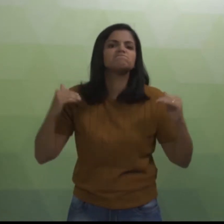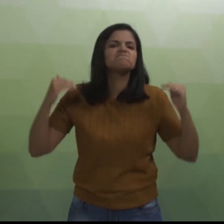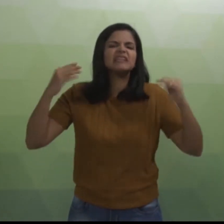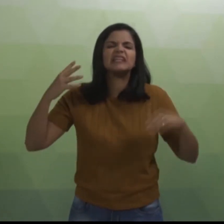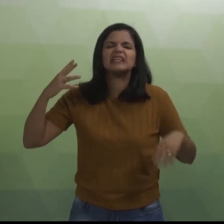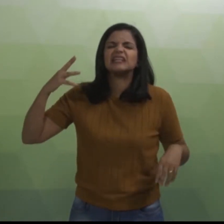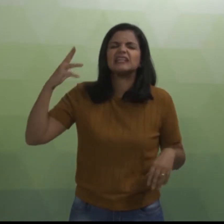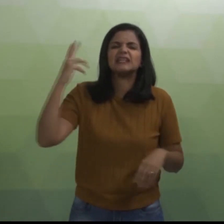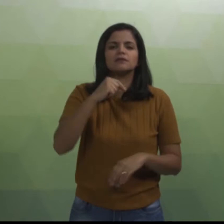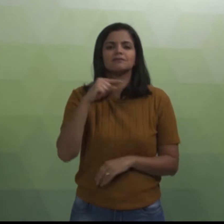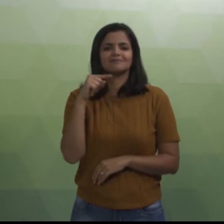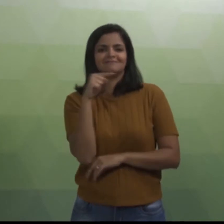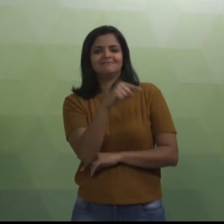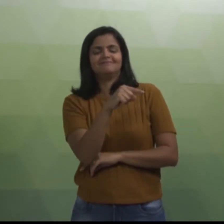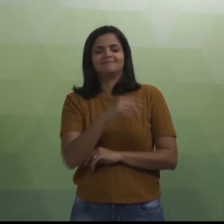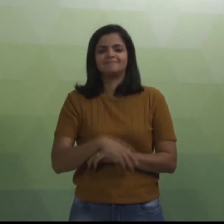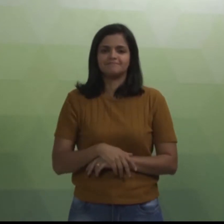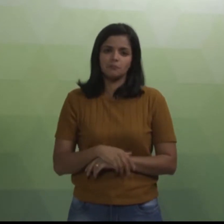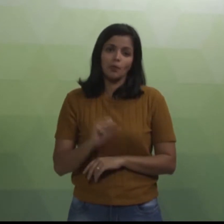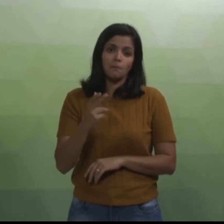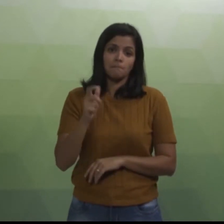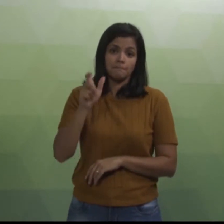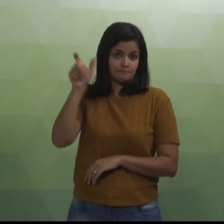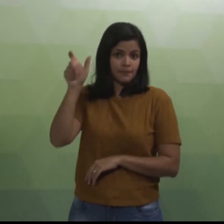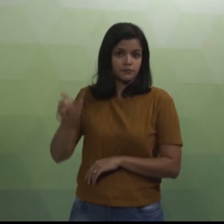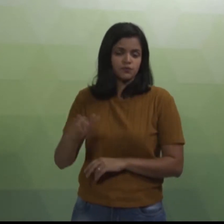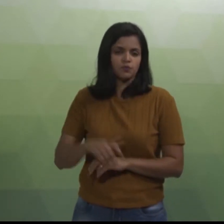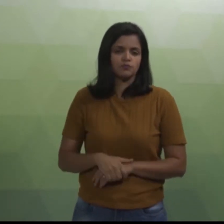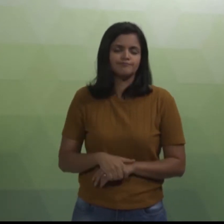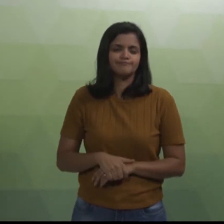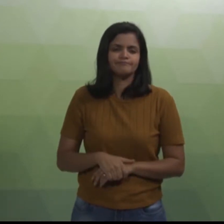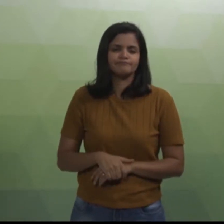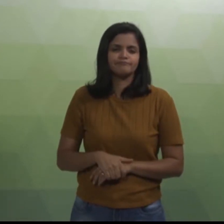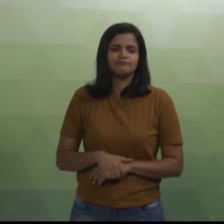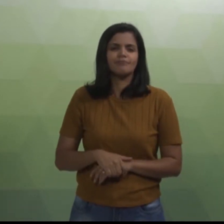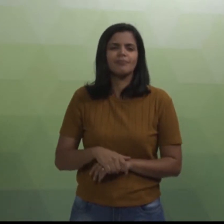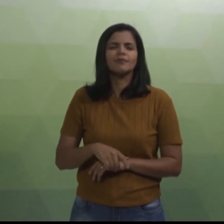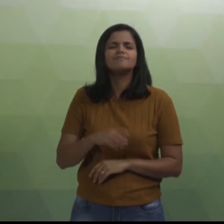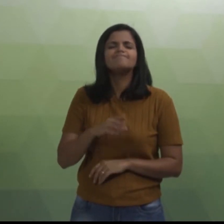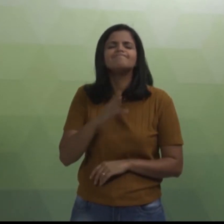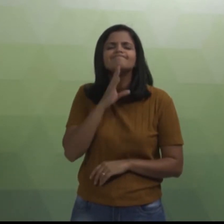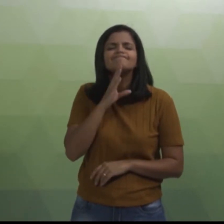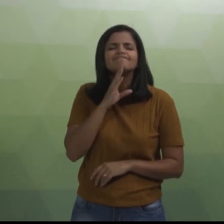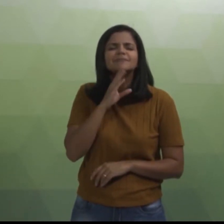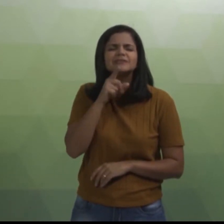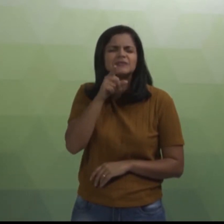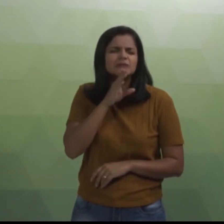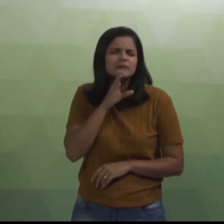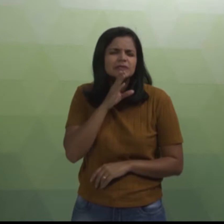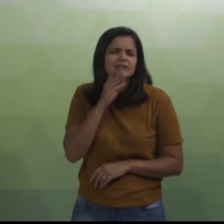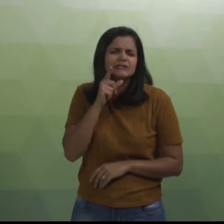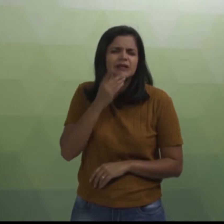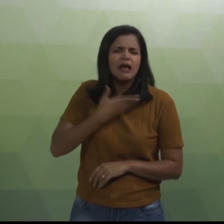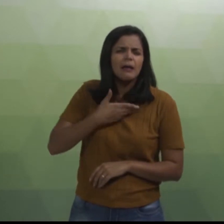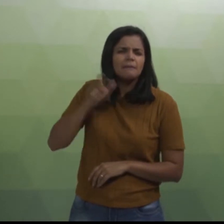ficará linda. Então, eu me refiro à casa com apontação. E com relação à